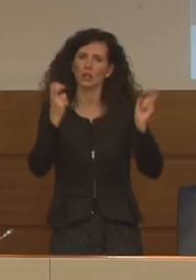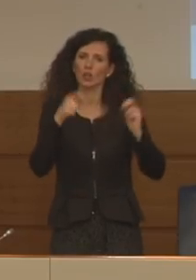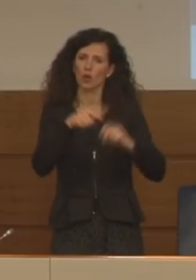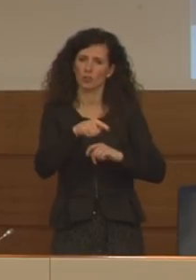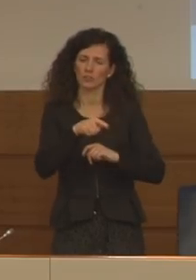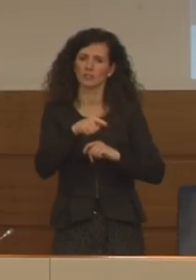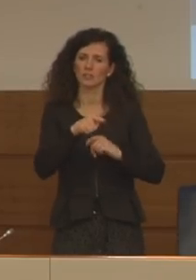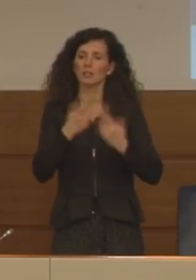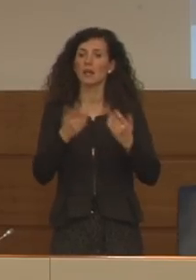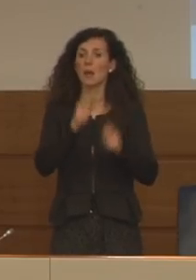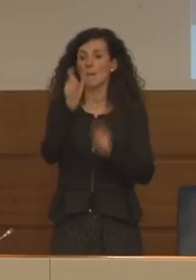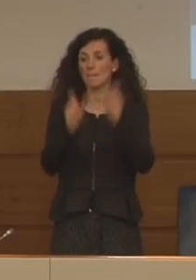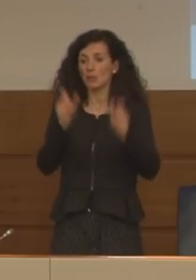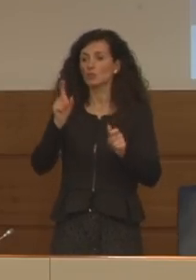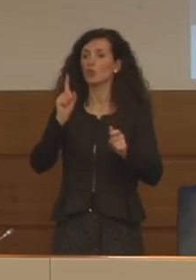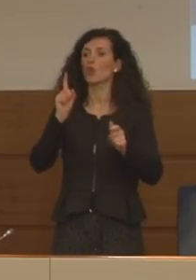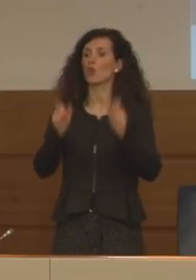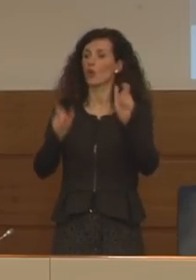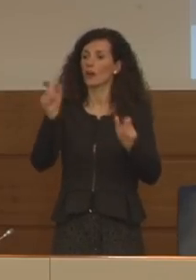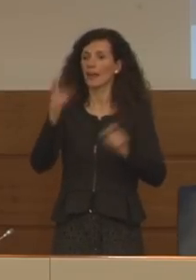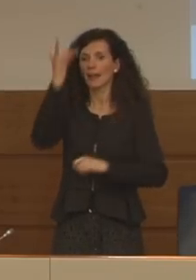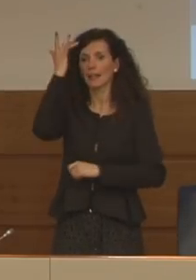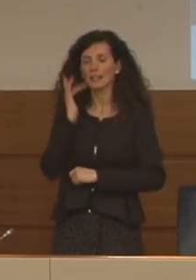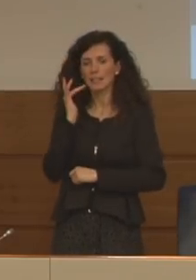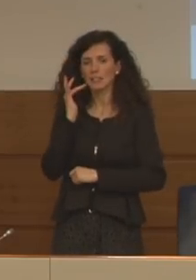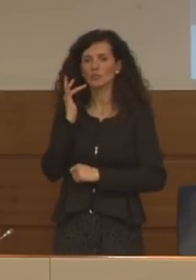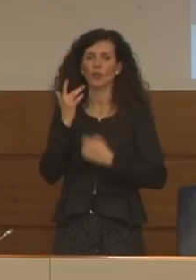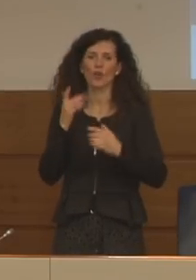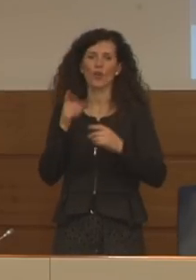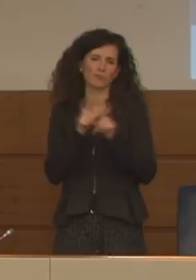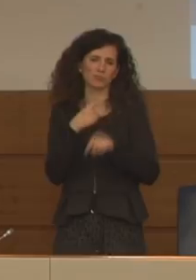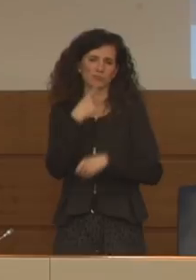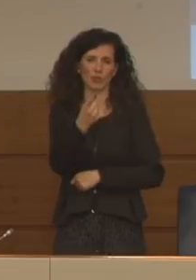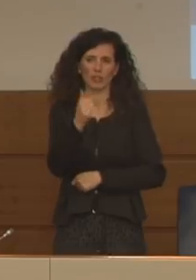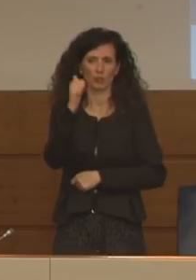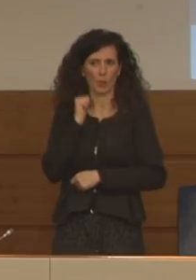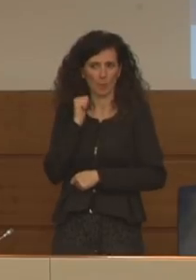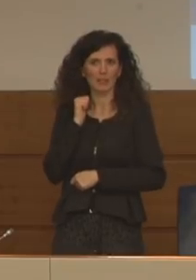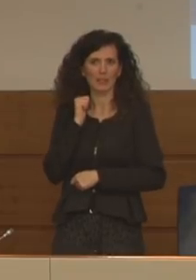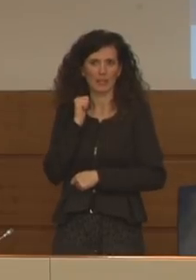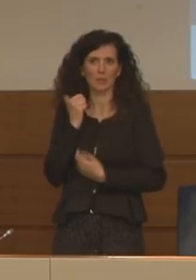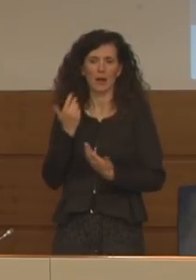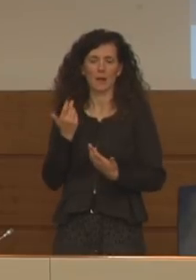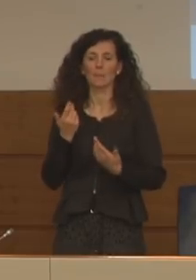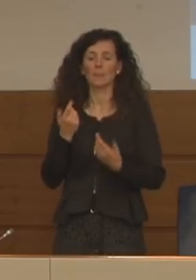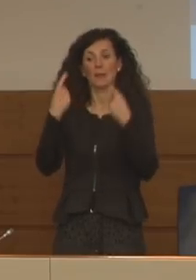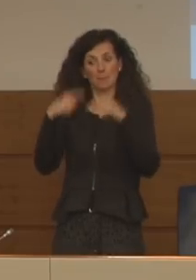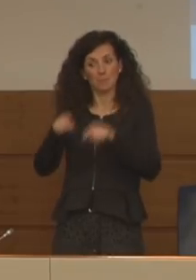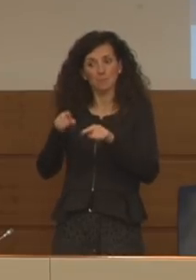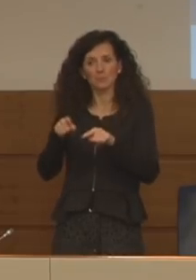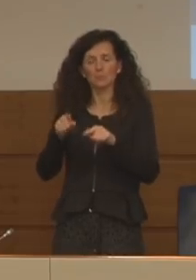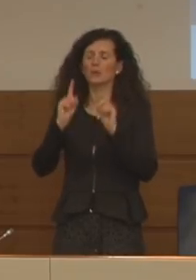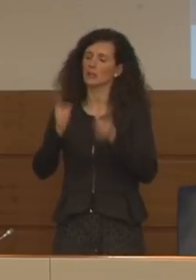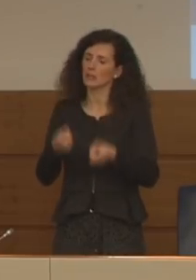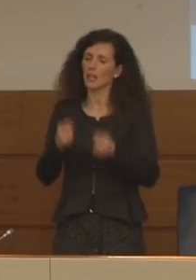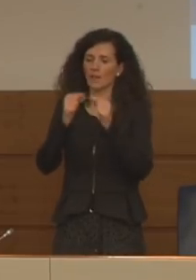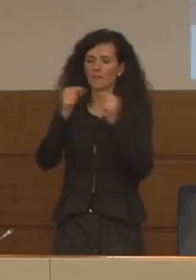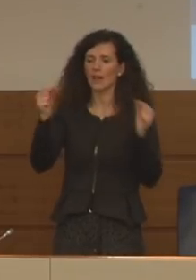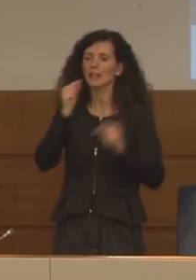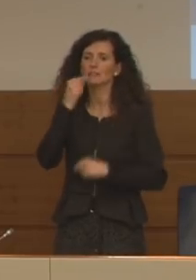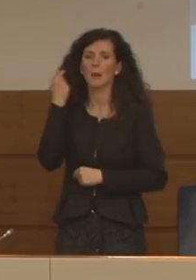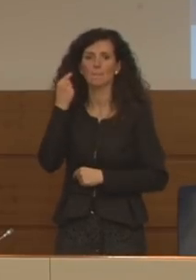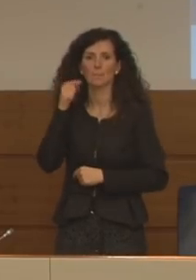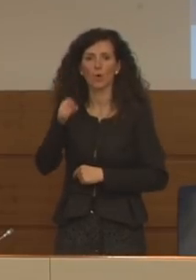le persone a rischio sono quelle che ho menzionato prima che su questa deve essere fatto un trappole diagnostico